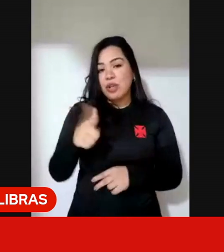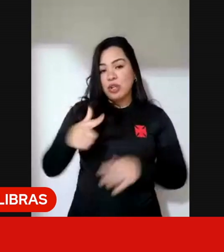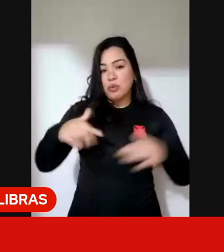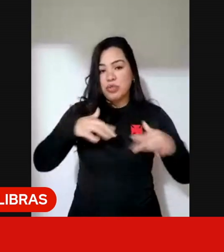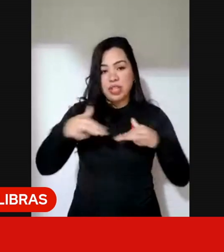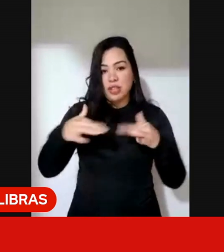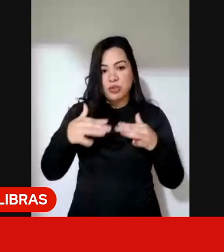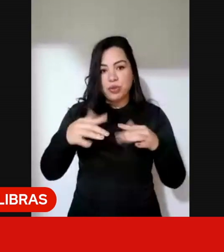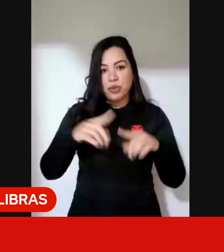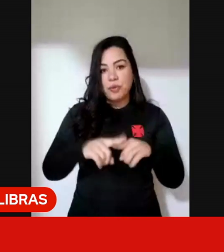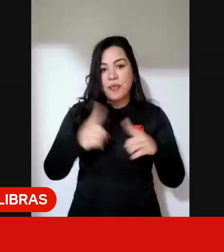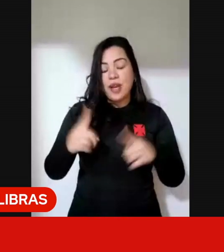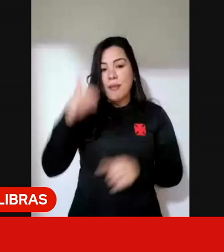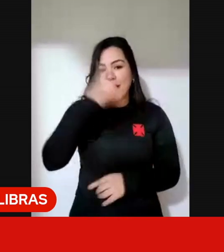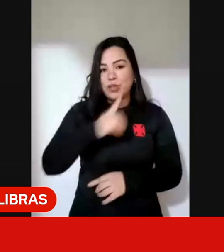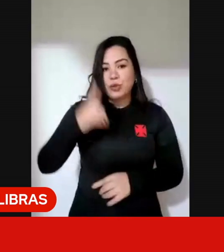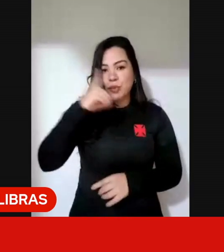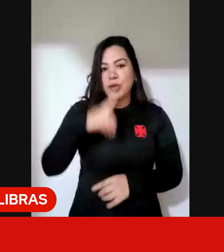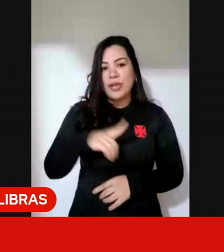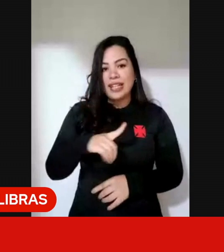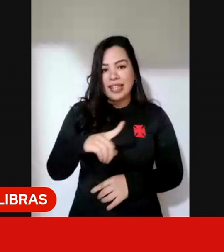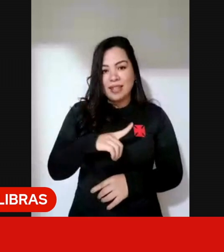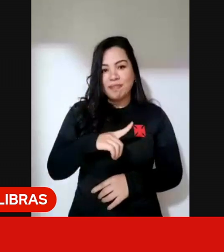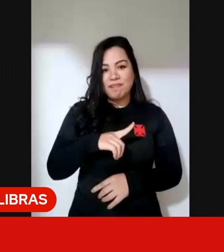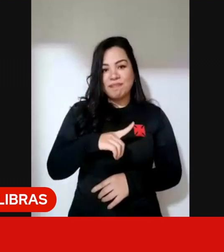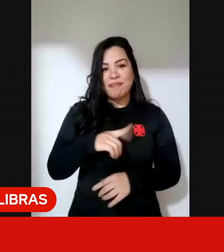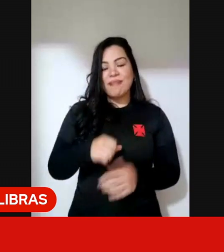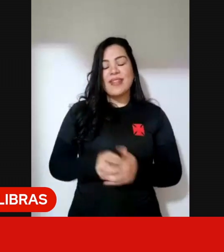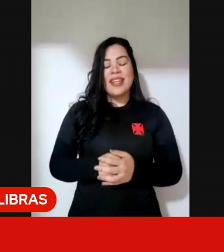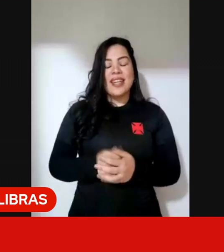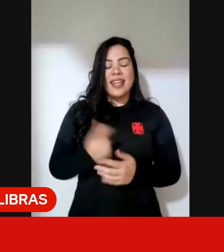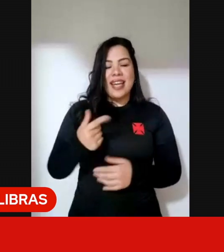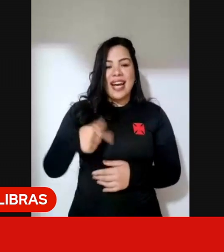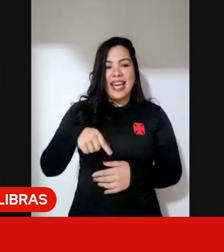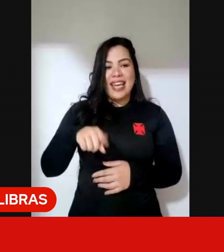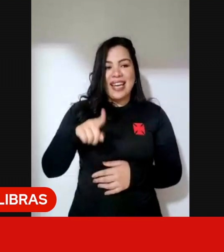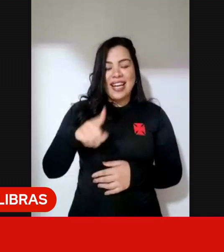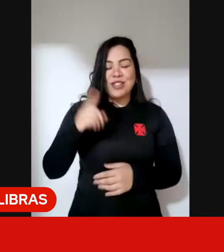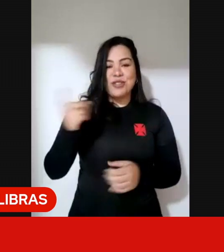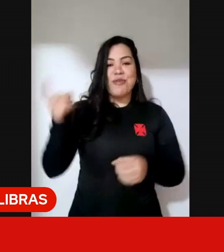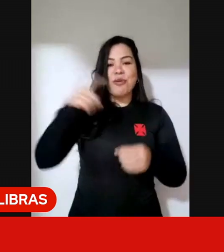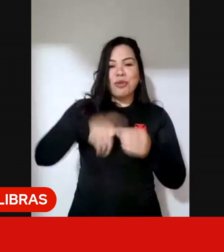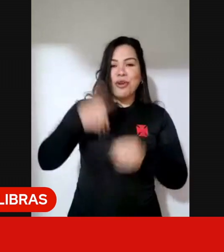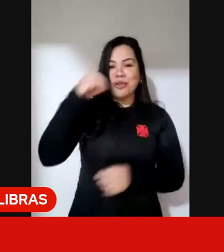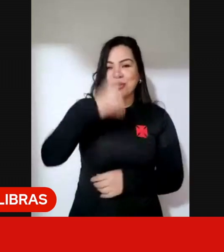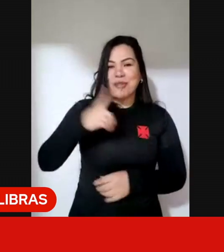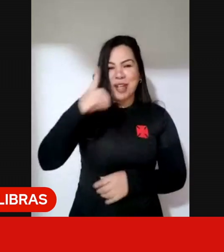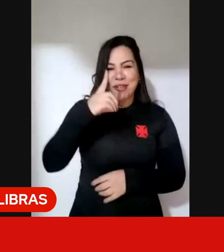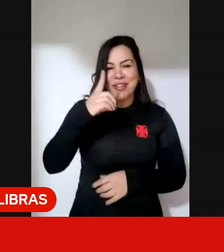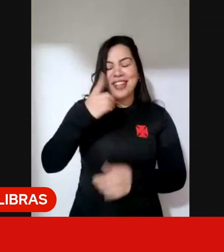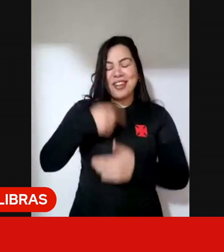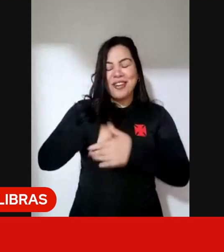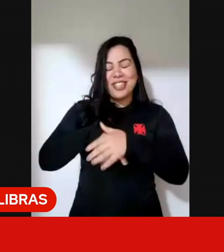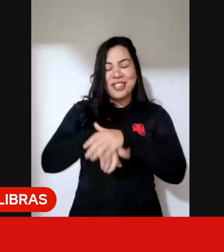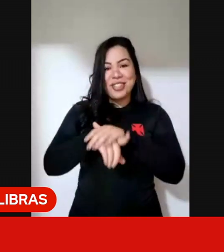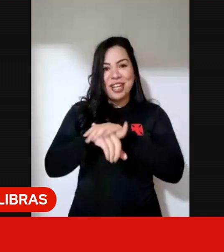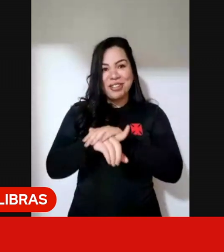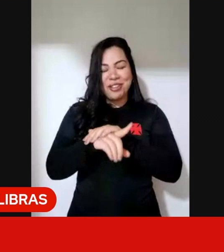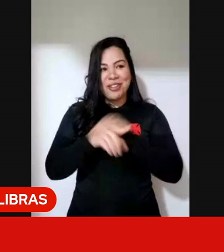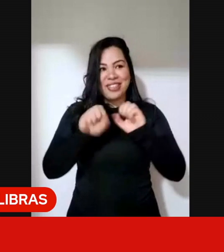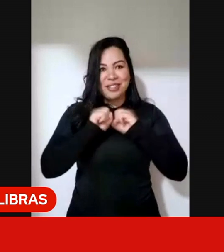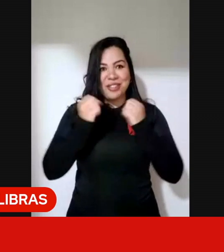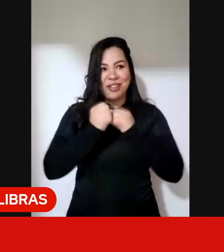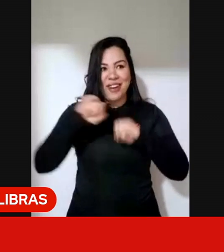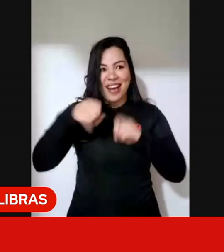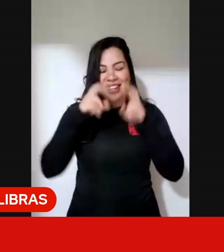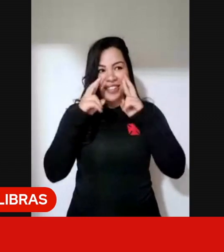fechado, não tinha jogo, mas no domingo ia ter. E aí a gente voltou no domingo e quando a gente